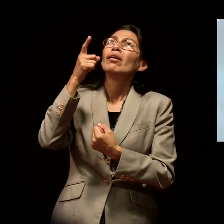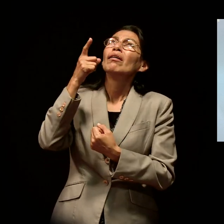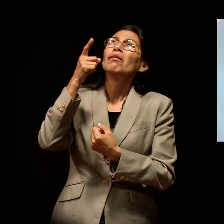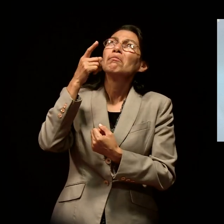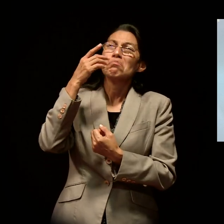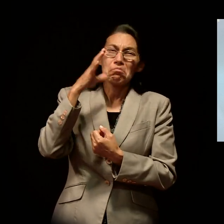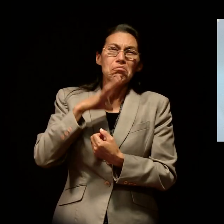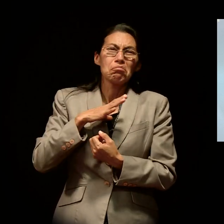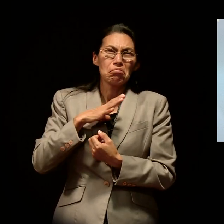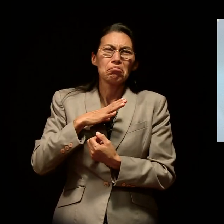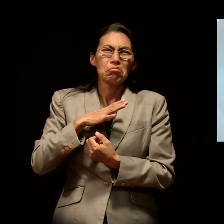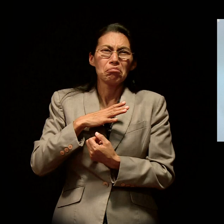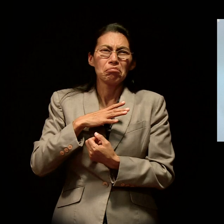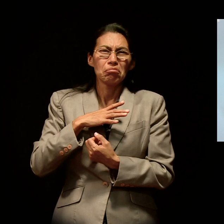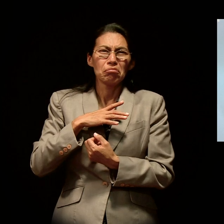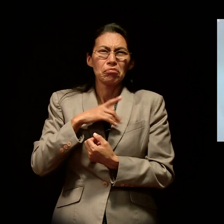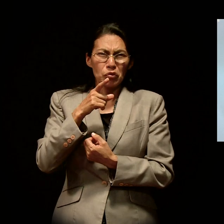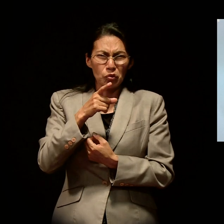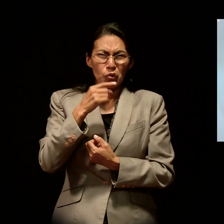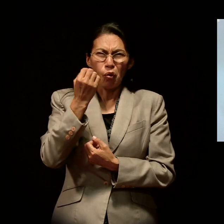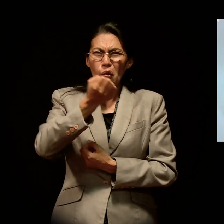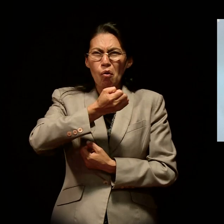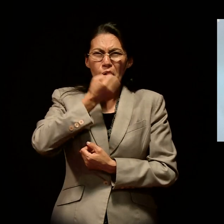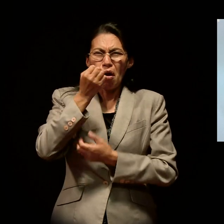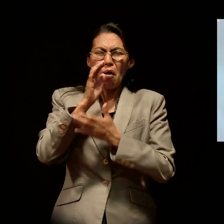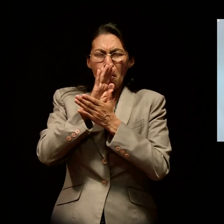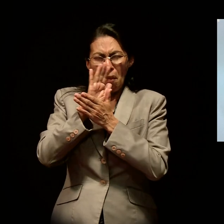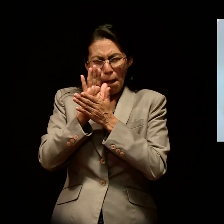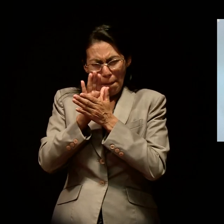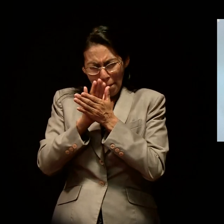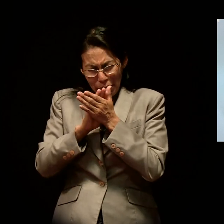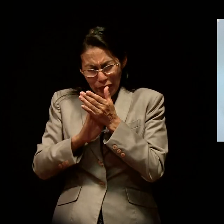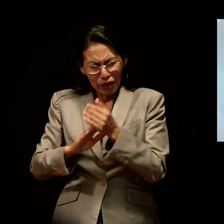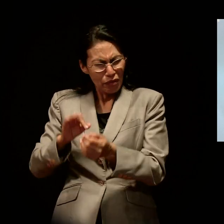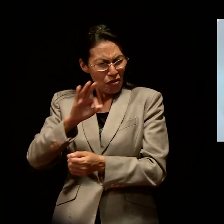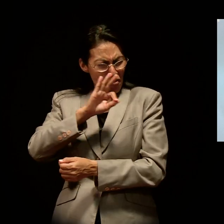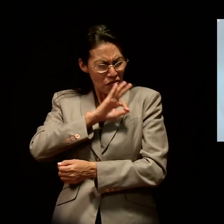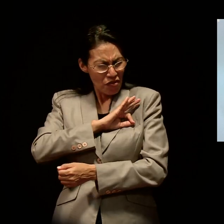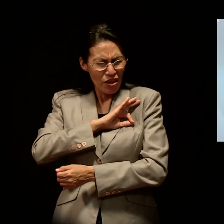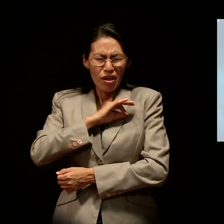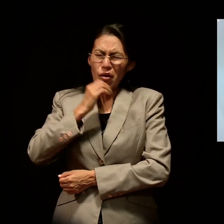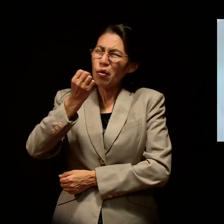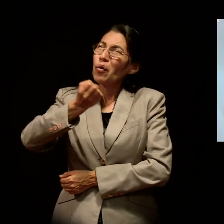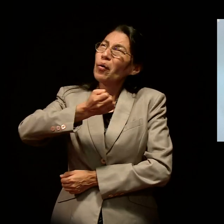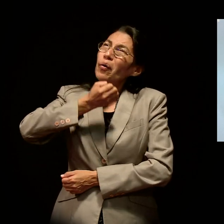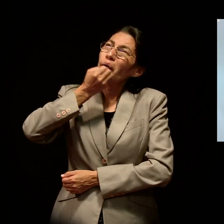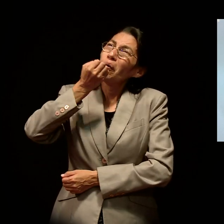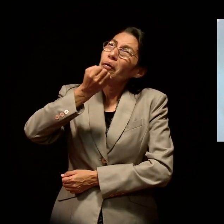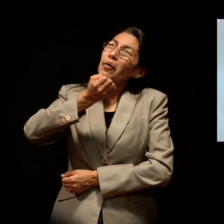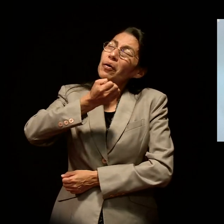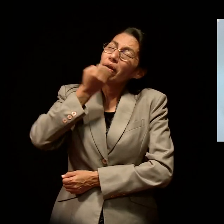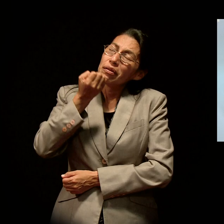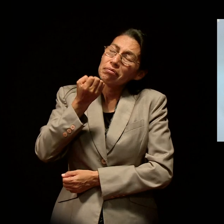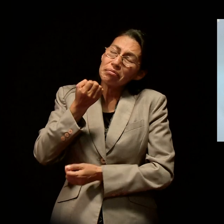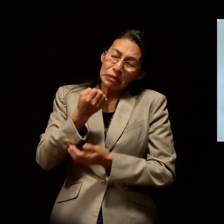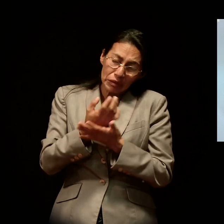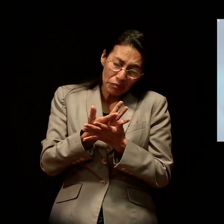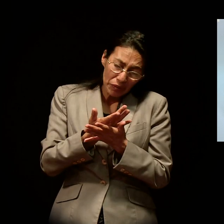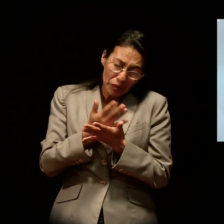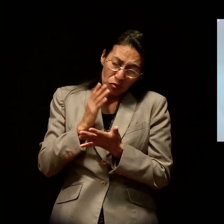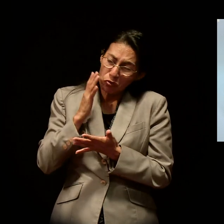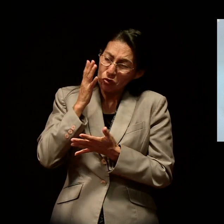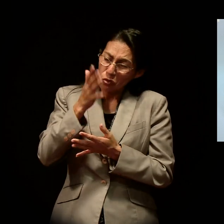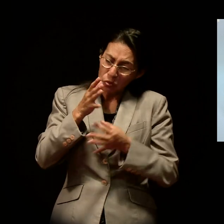contar con él pero debes de inclinar tu rostro pidiendo a Dios con fe pidiéndole a él